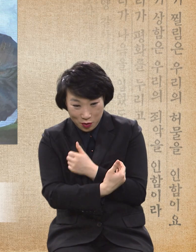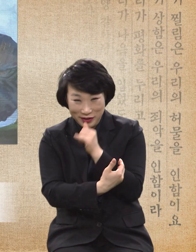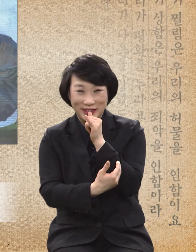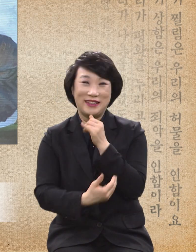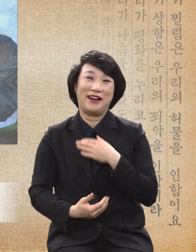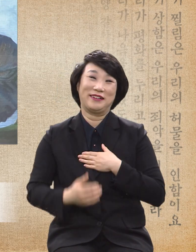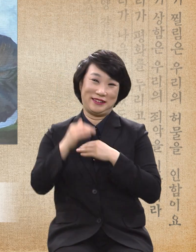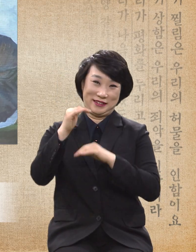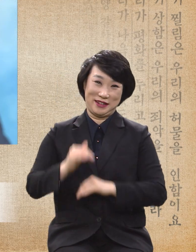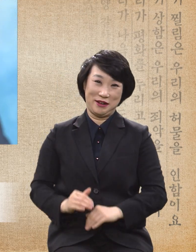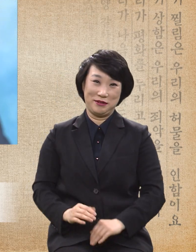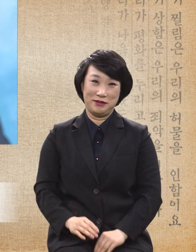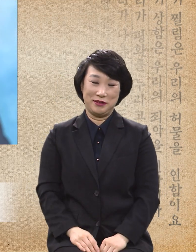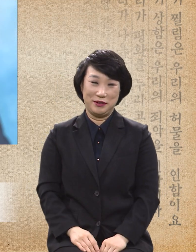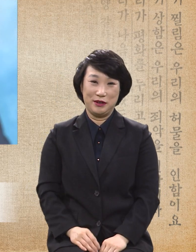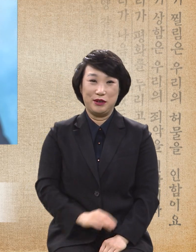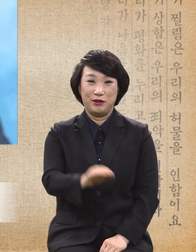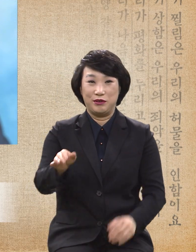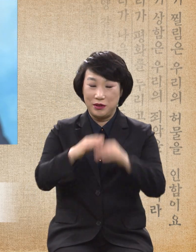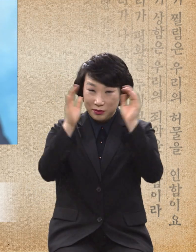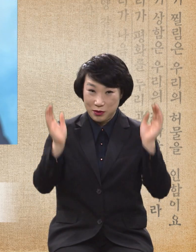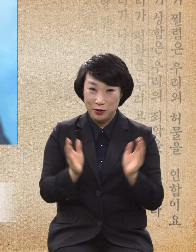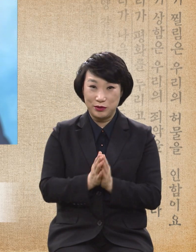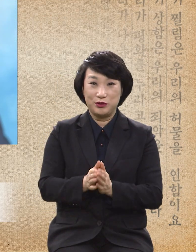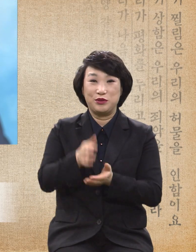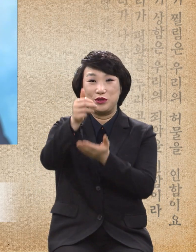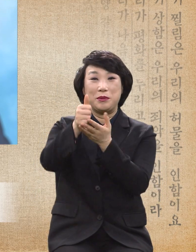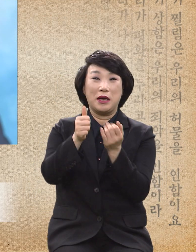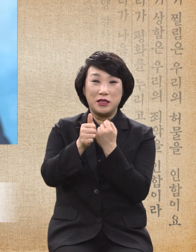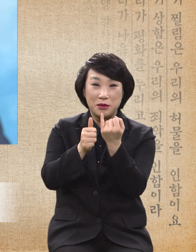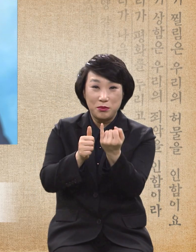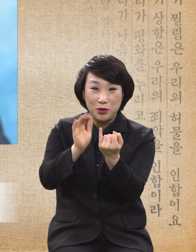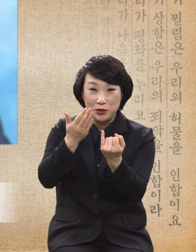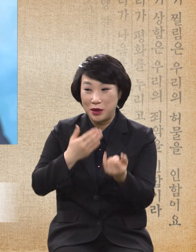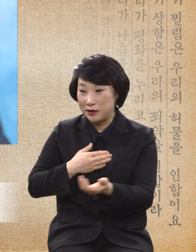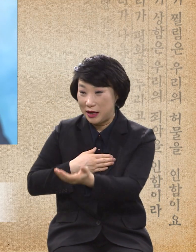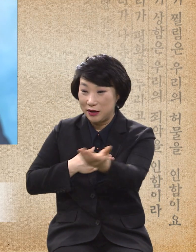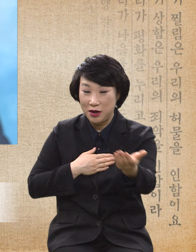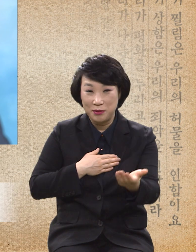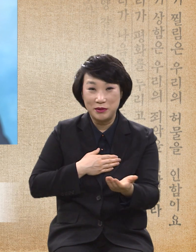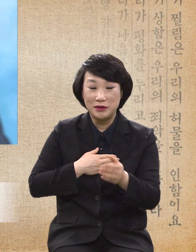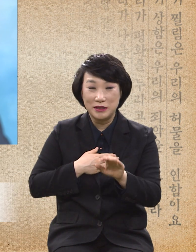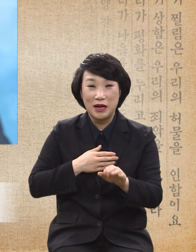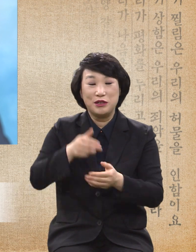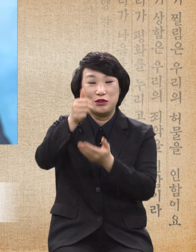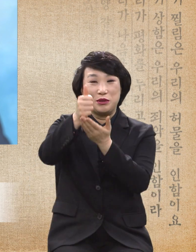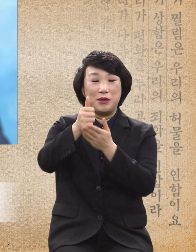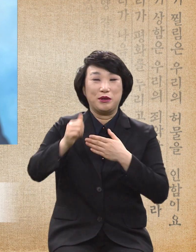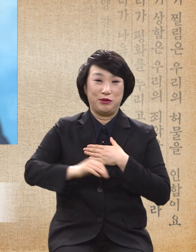것입니다. 우리 모두 주님의 신부가 되면 얼마나 주님이 강력하게